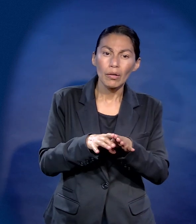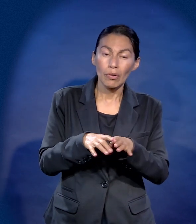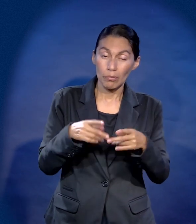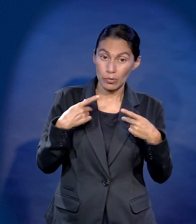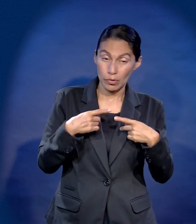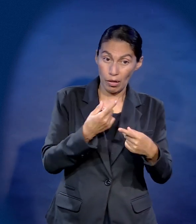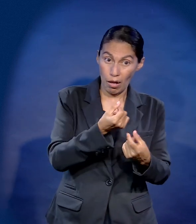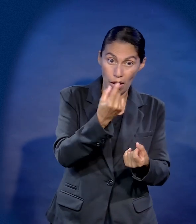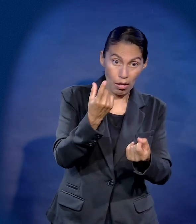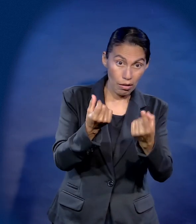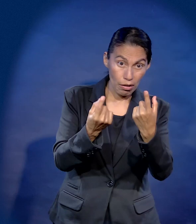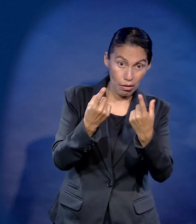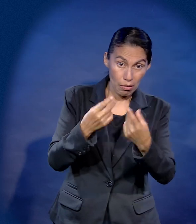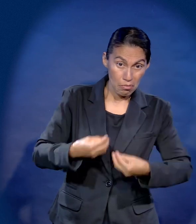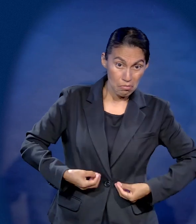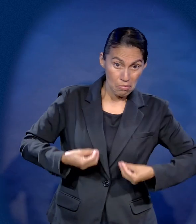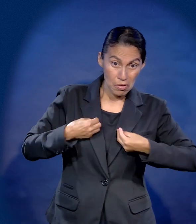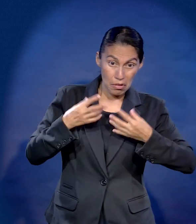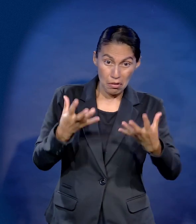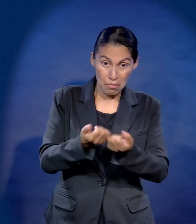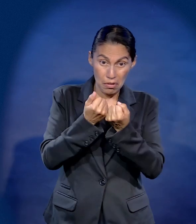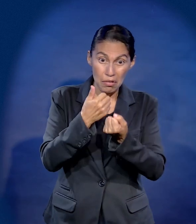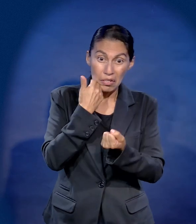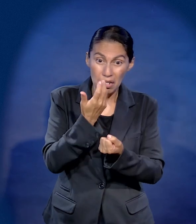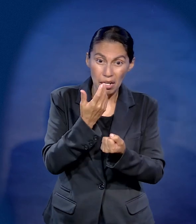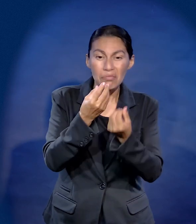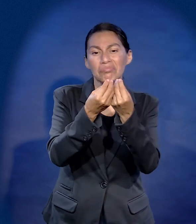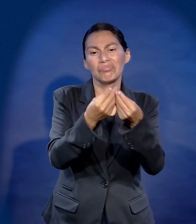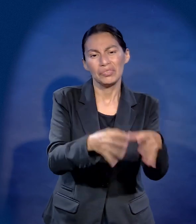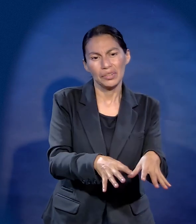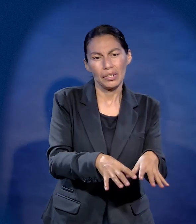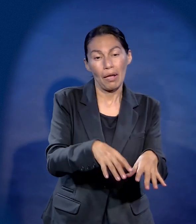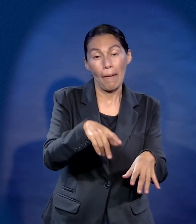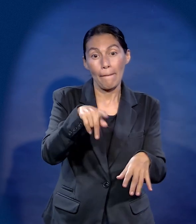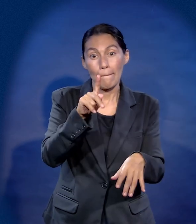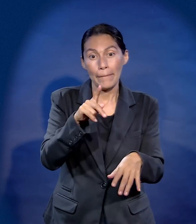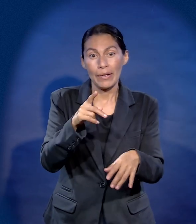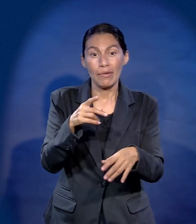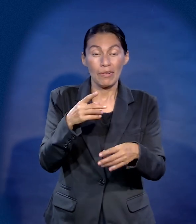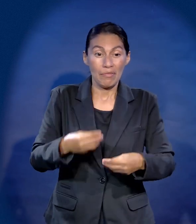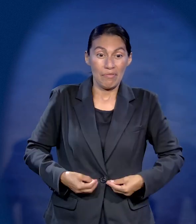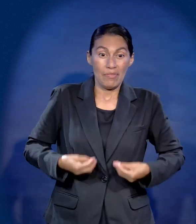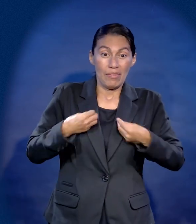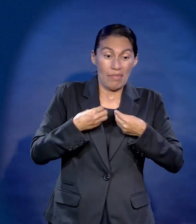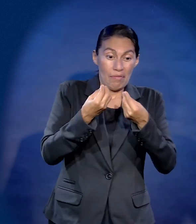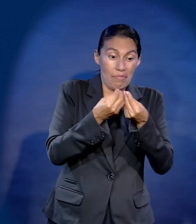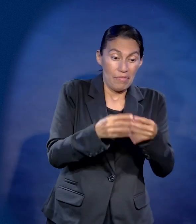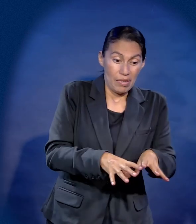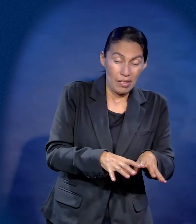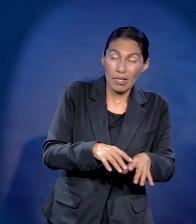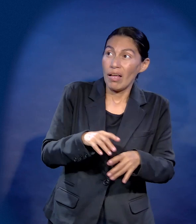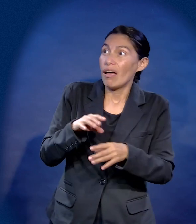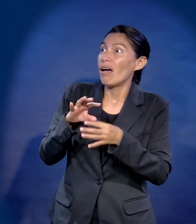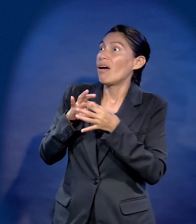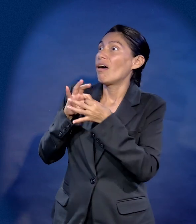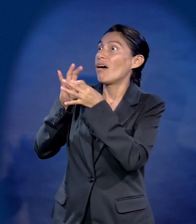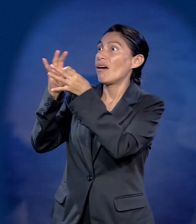que quiera ganar su vida, la perderá. Pero el que la pierda por causa de mí, la